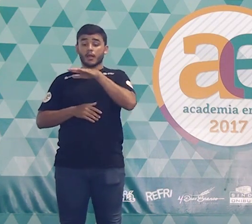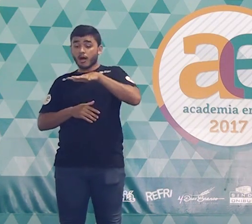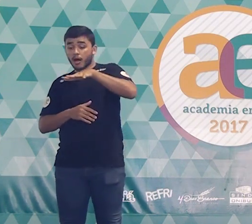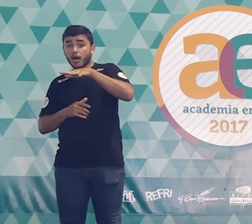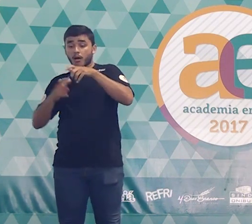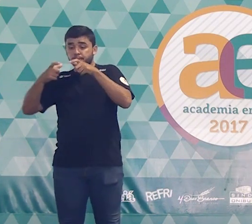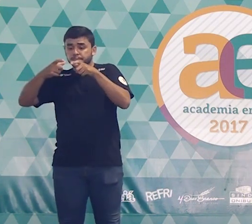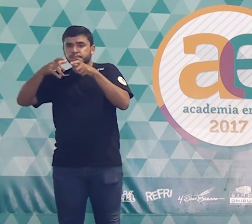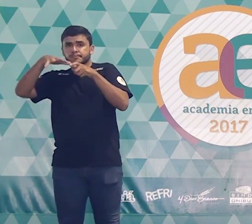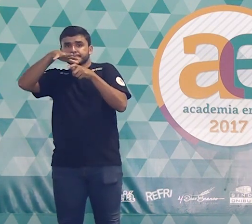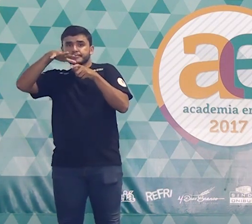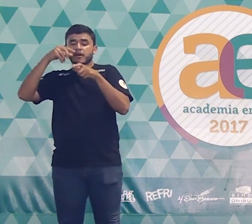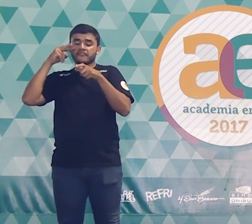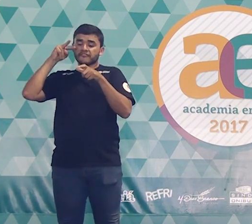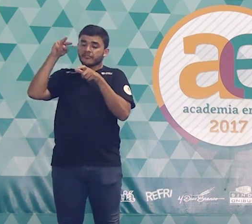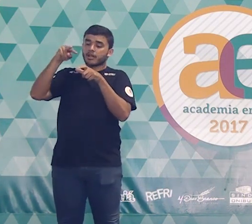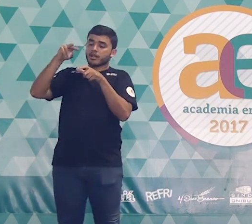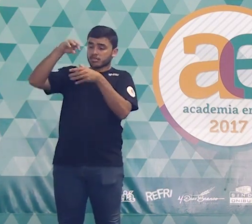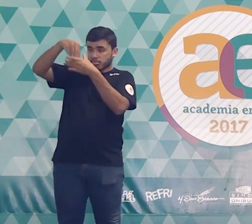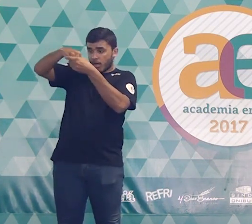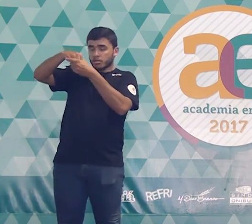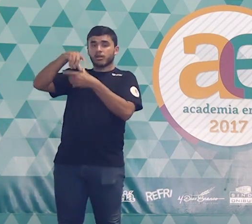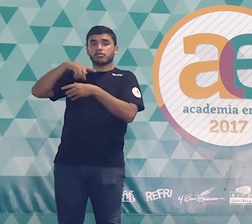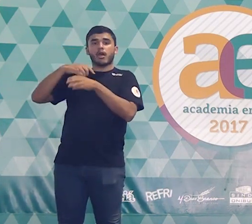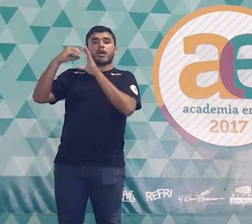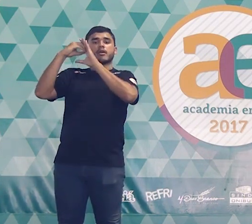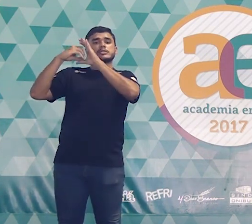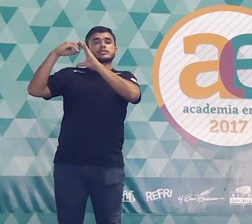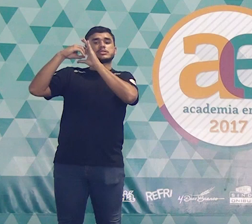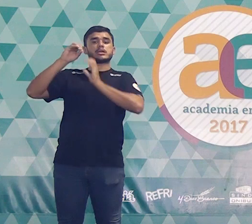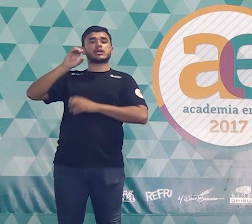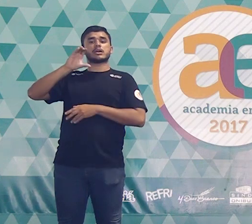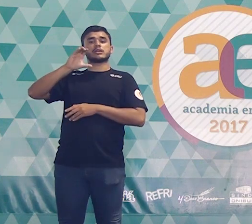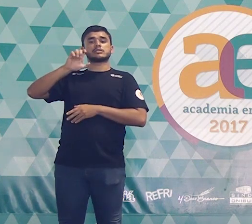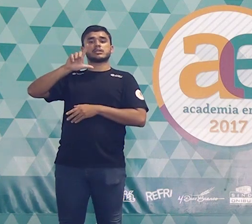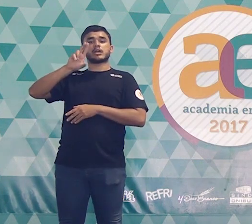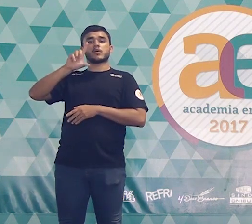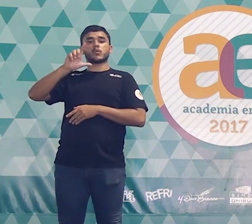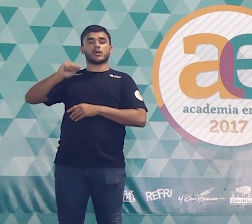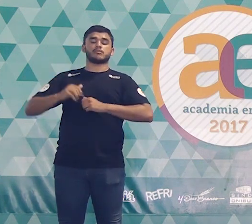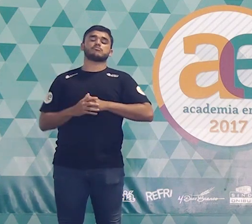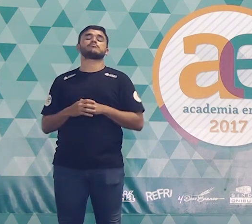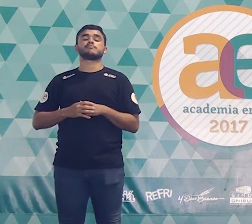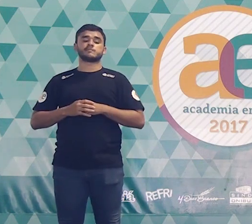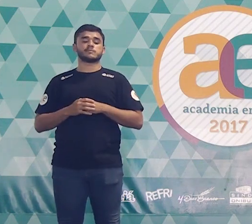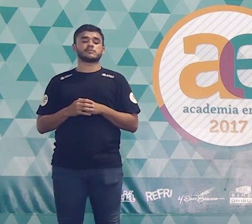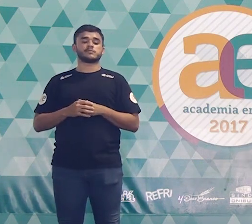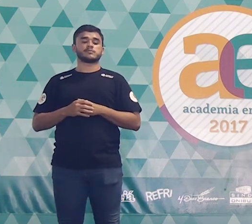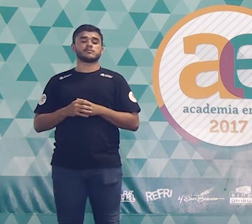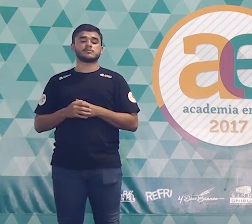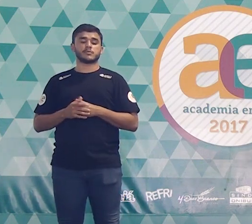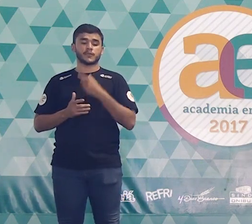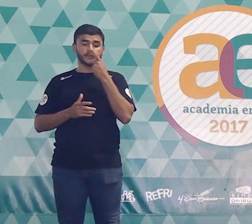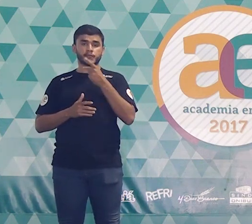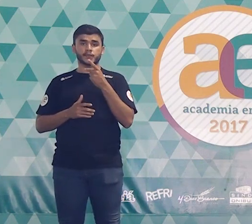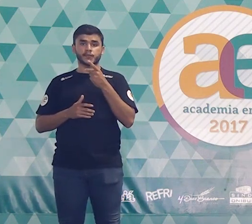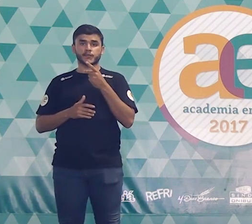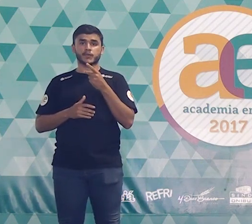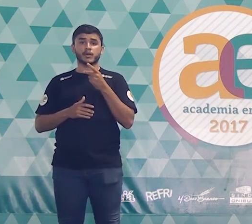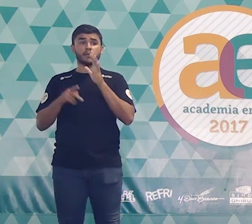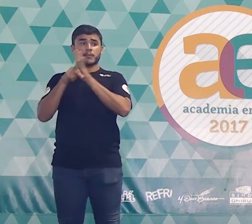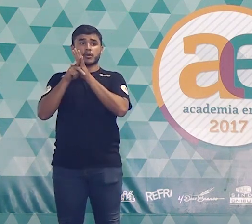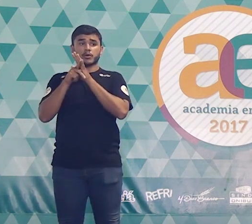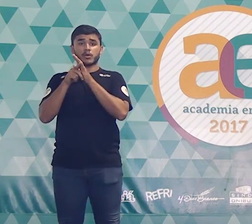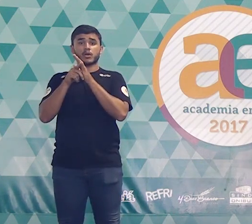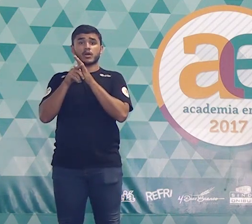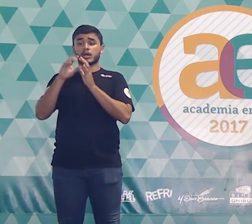um espaço onde a célula estava dentro. E aí ele viu o espaço e chamou aquilo de célula. Célula, que significa espaço.